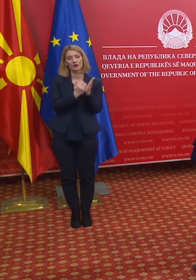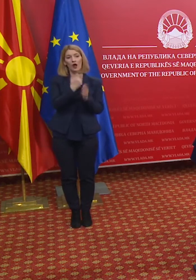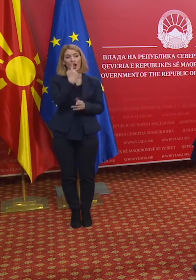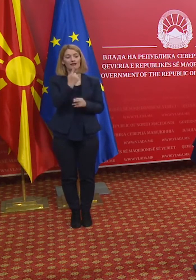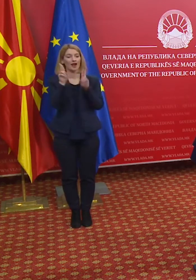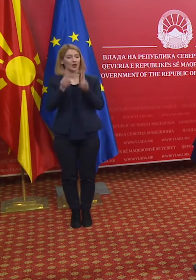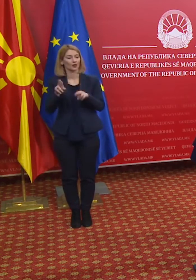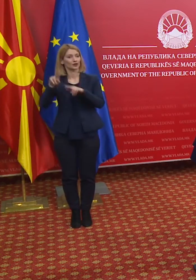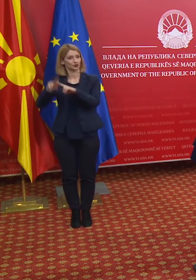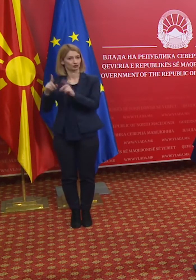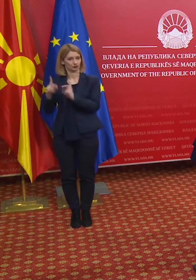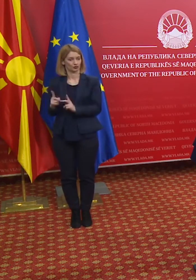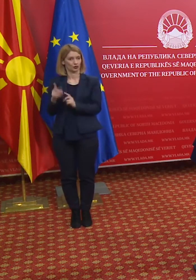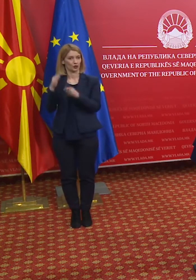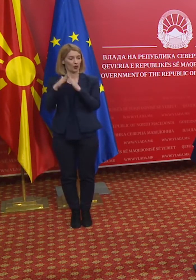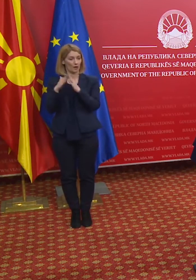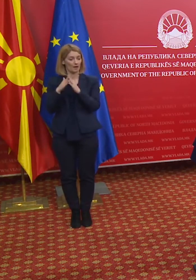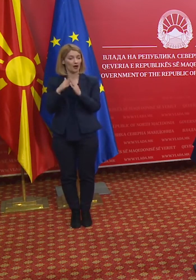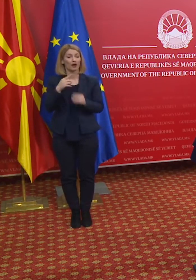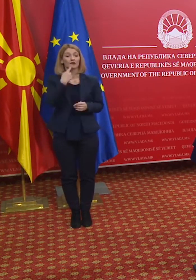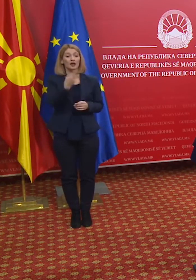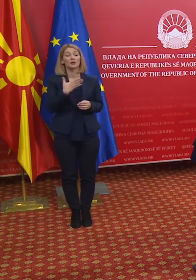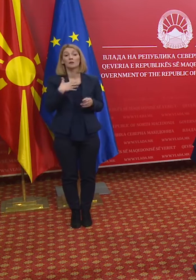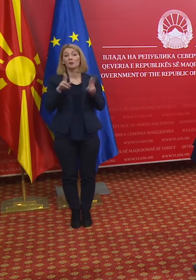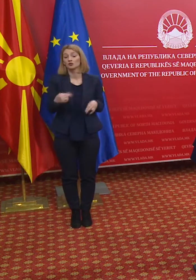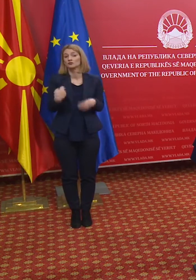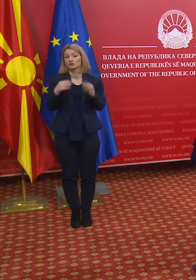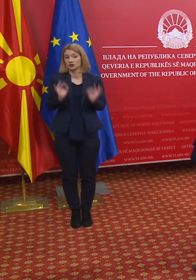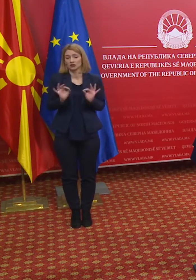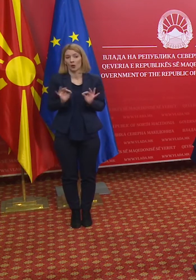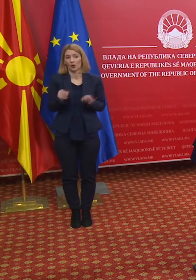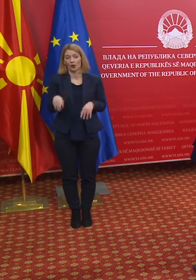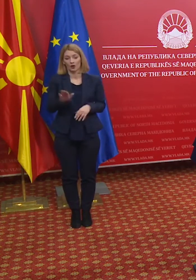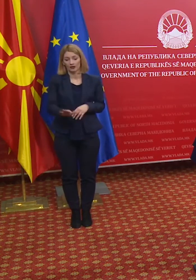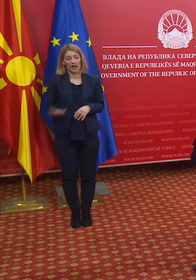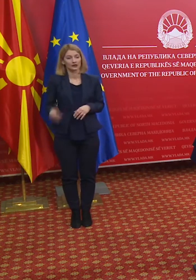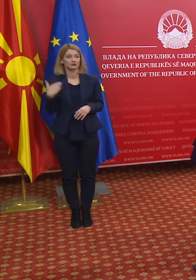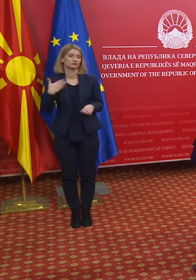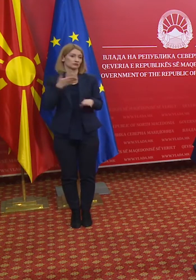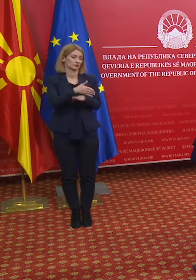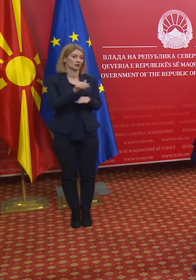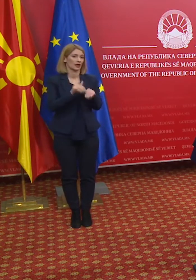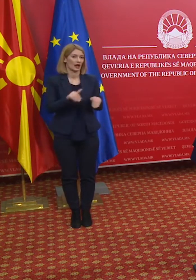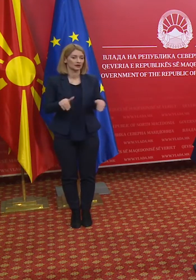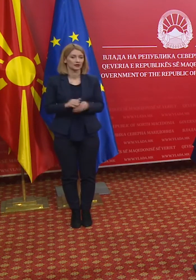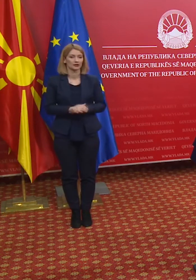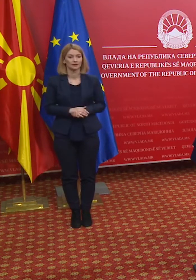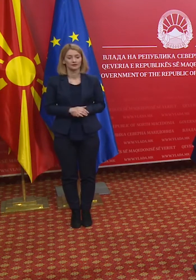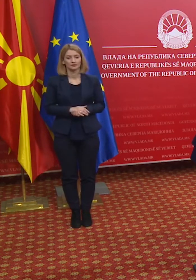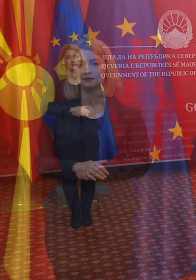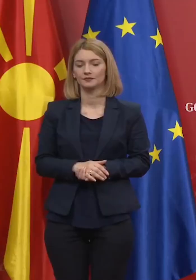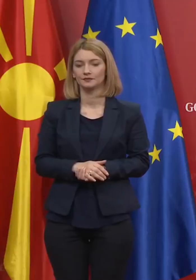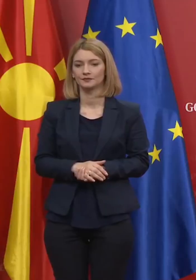да остане дома, иако велат да имавме можност сигурно дека децата ќе ги носеле во градинка.